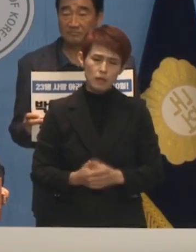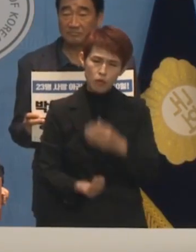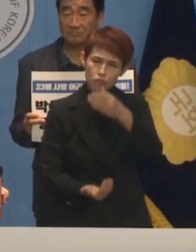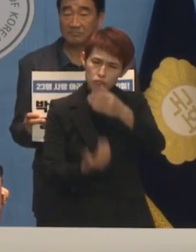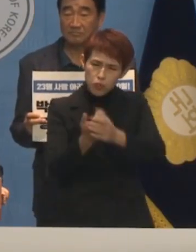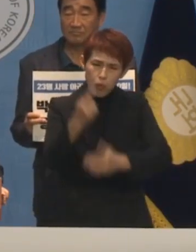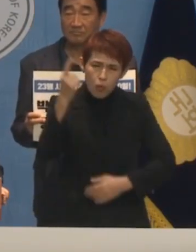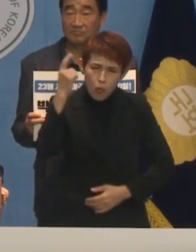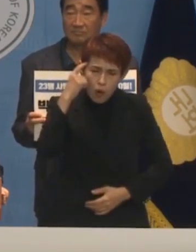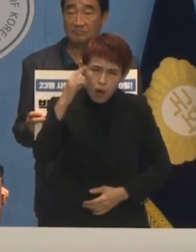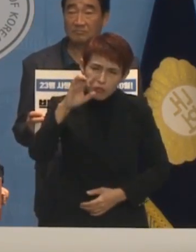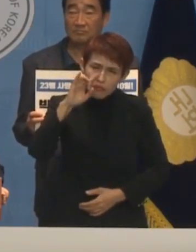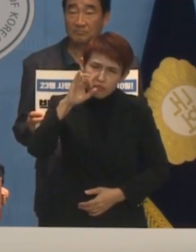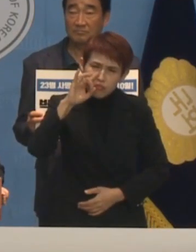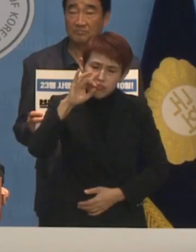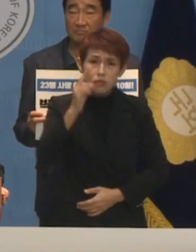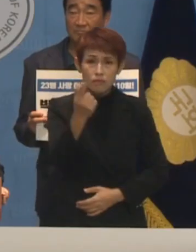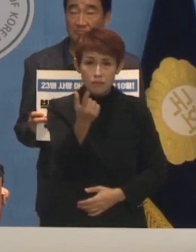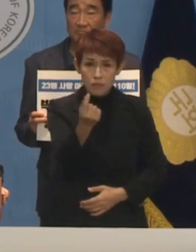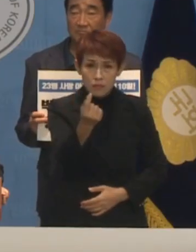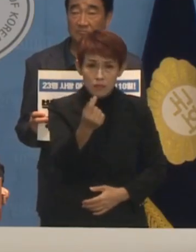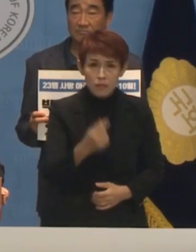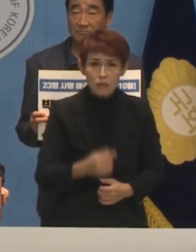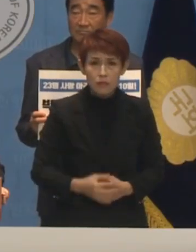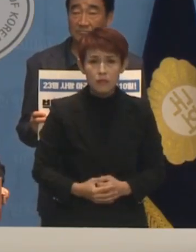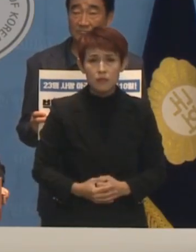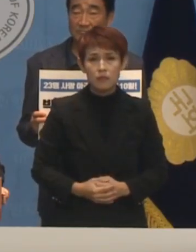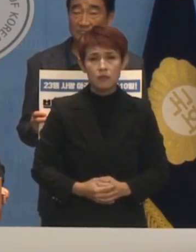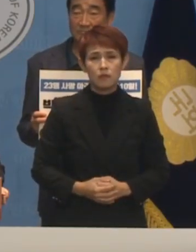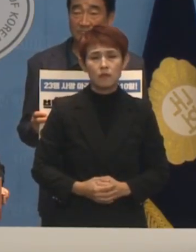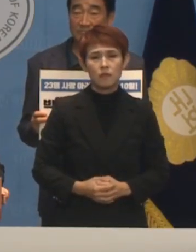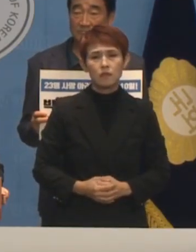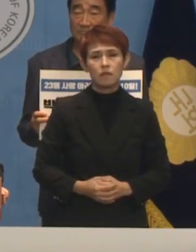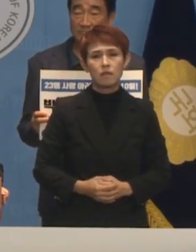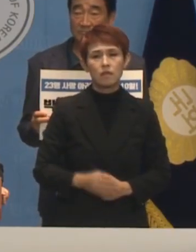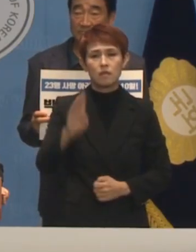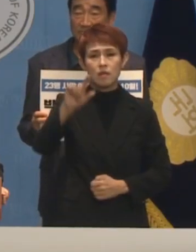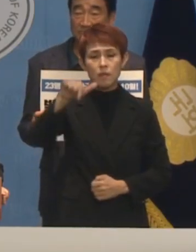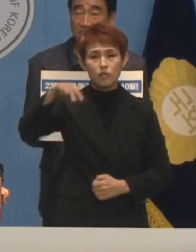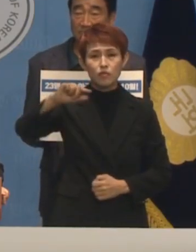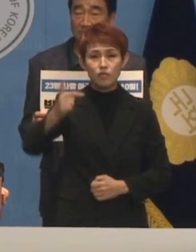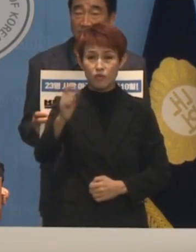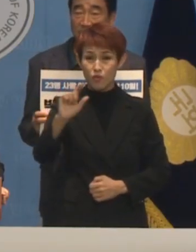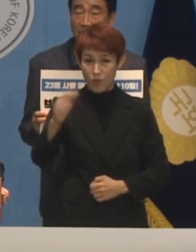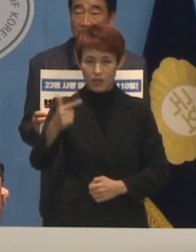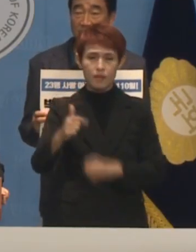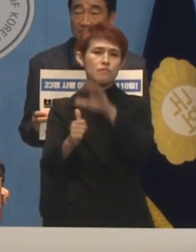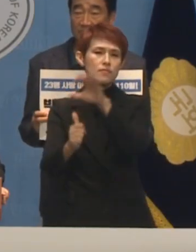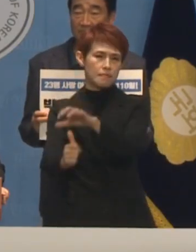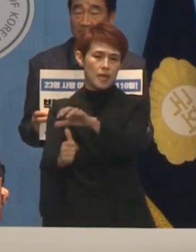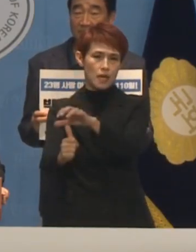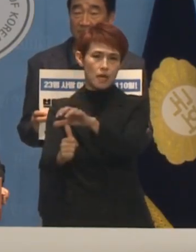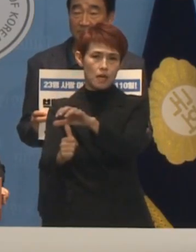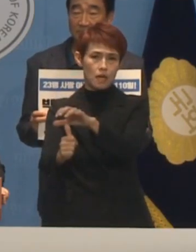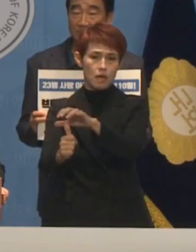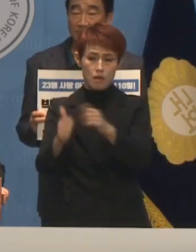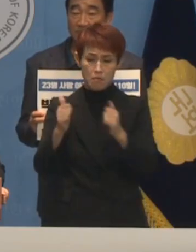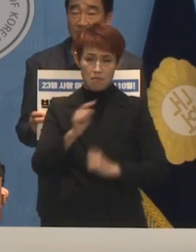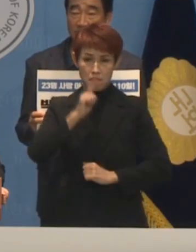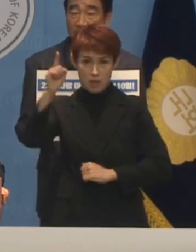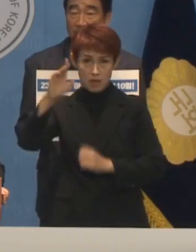발생했는지 궁금증을 가질 수밖에 없었을 것입니다. 박순관이 구속되면서 그리고 기소가 되면서 이 문제가 어느